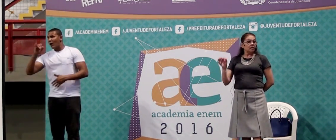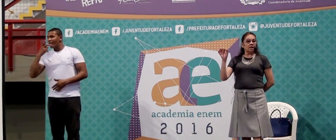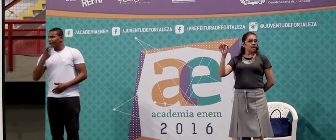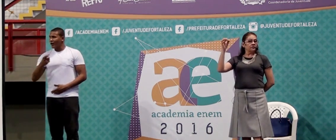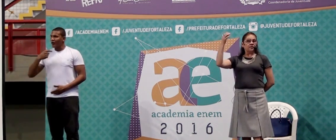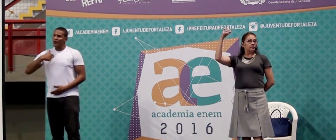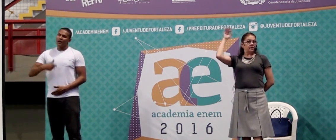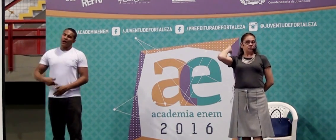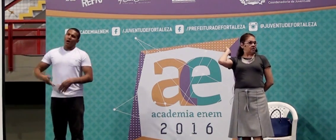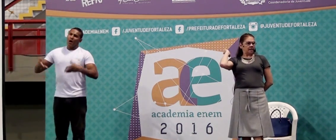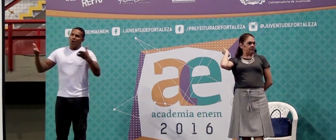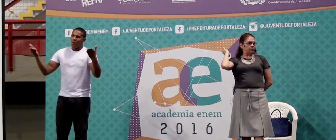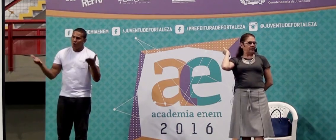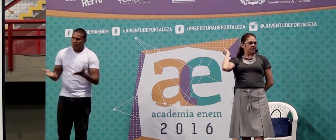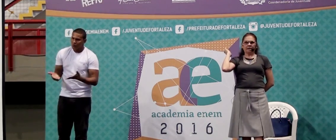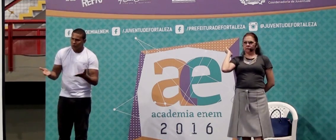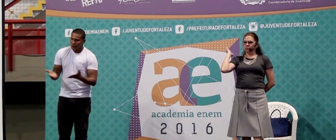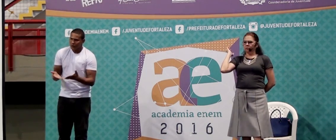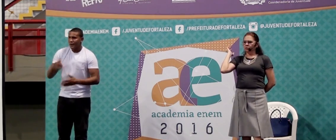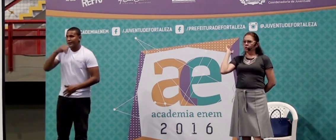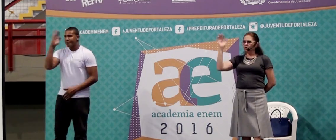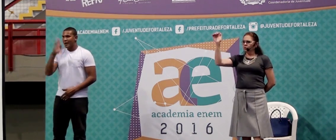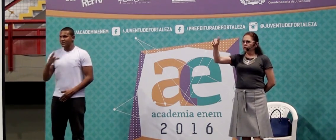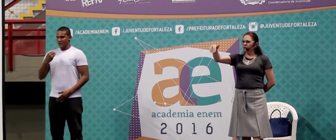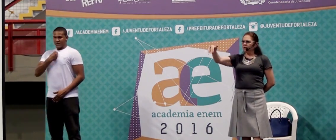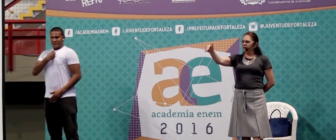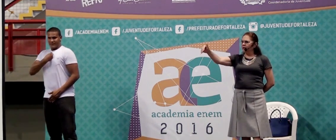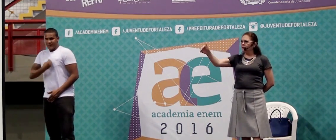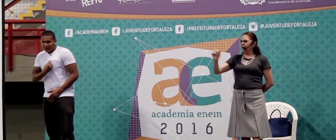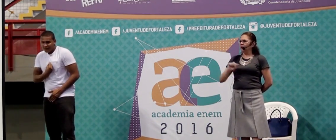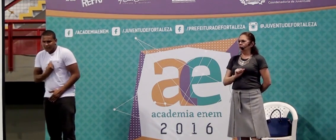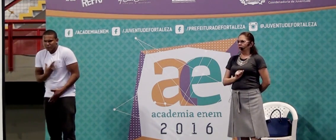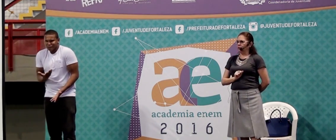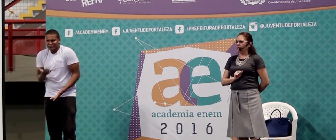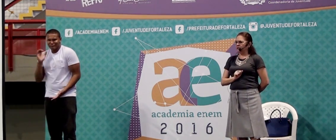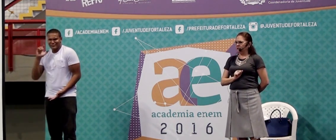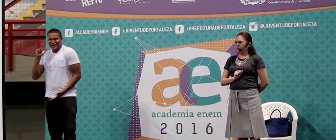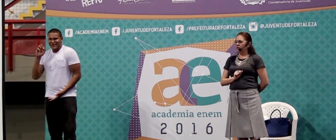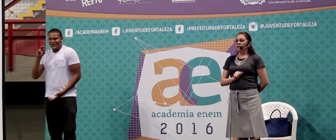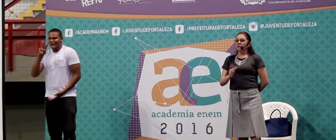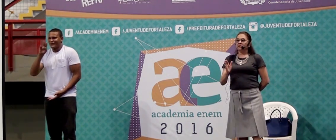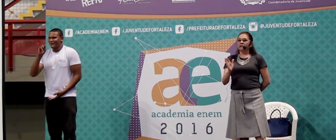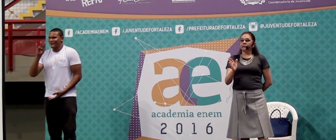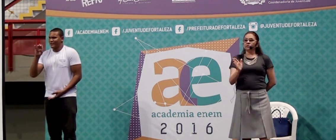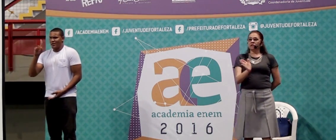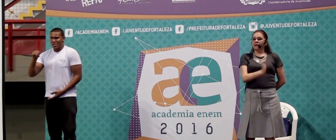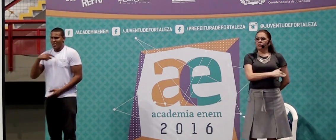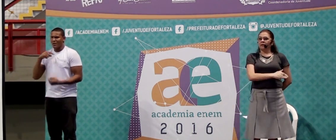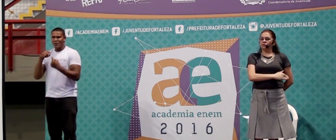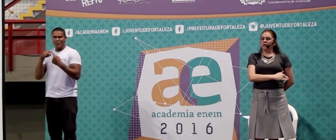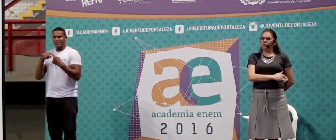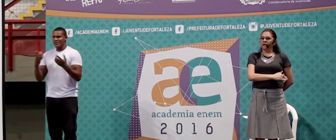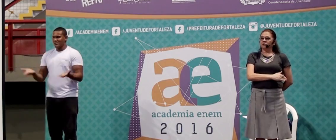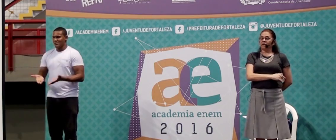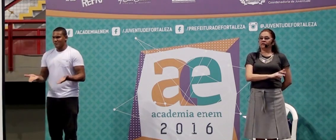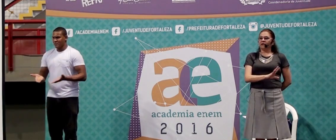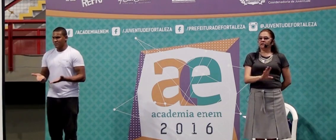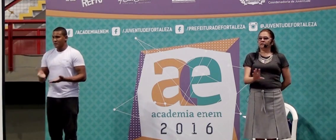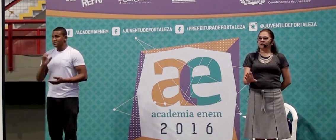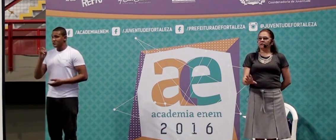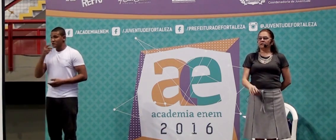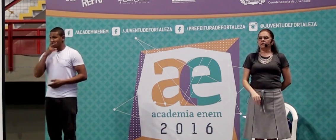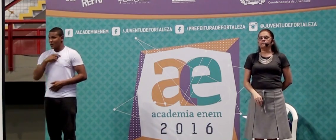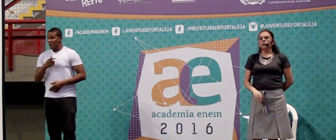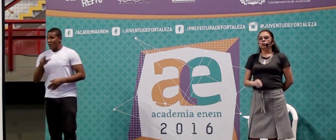vive, ninguém vai imaginar que é no passado. Todo mundo entendeu o que é agora, no presente. Se eu tirar o atualmente, a